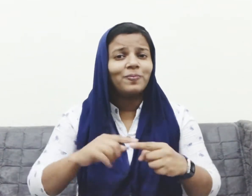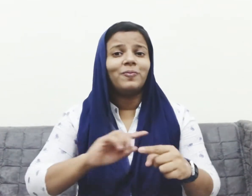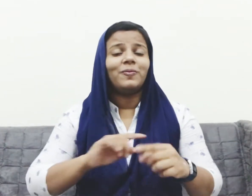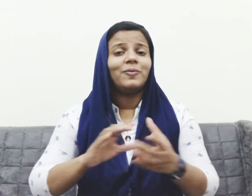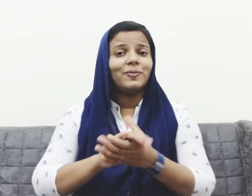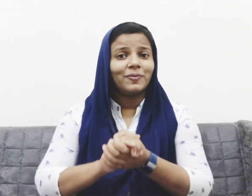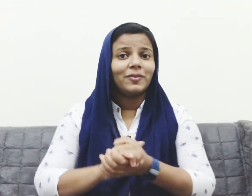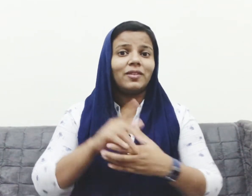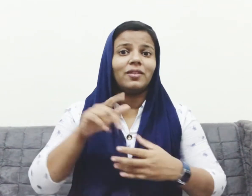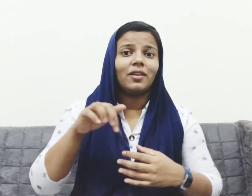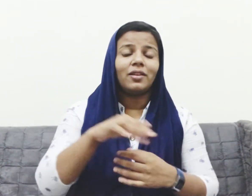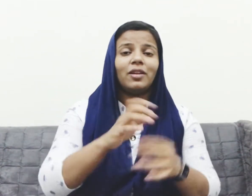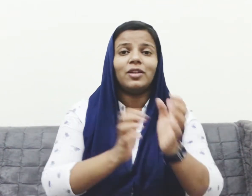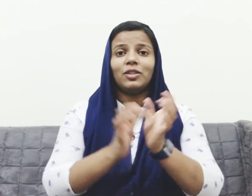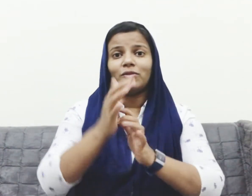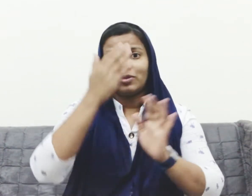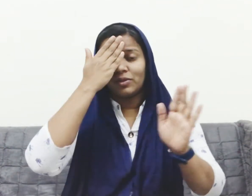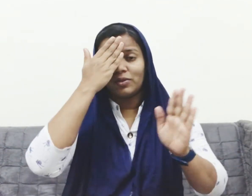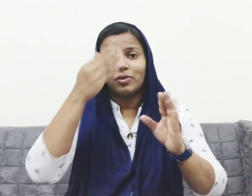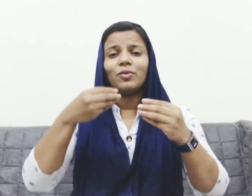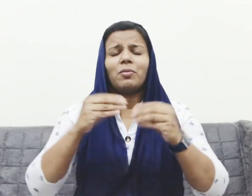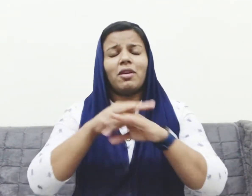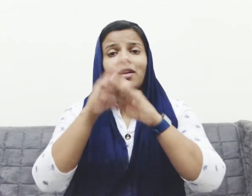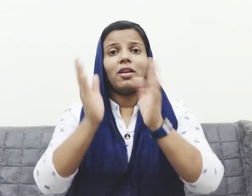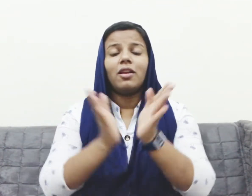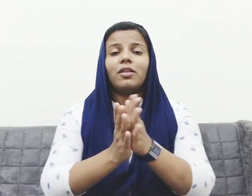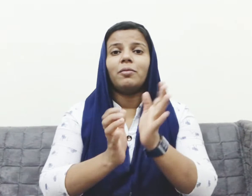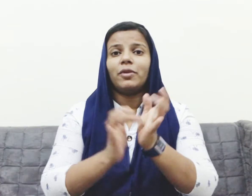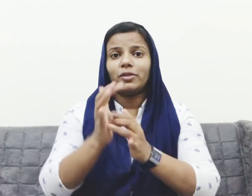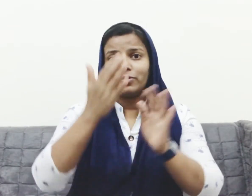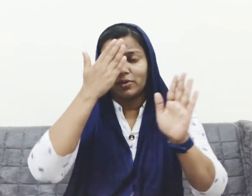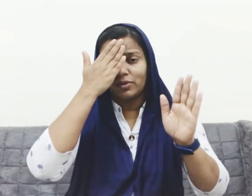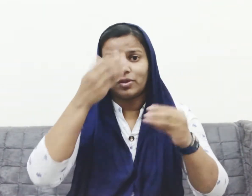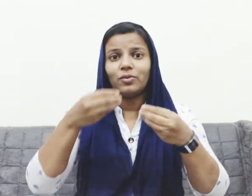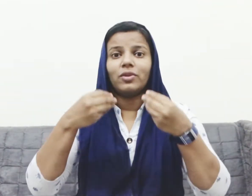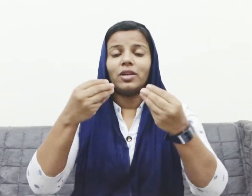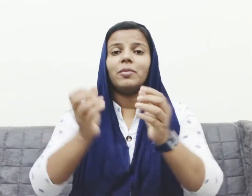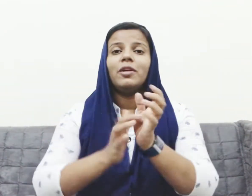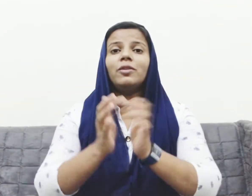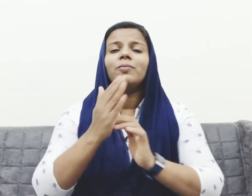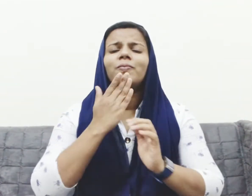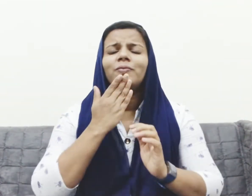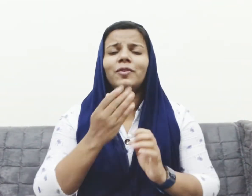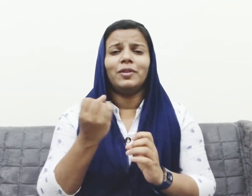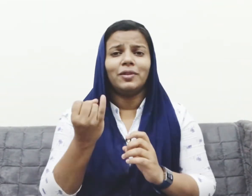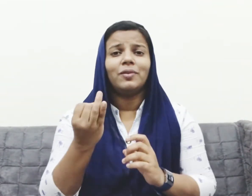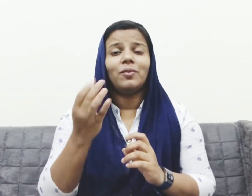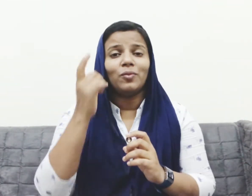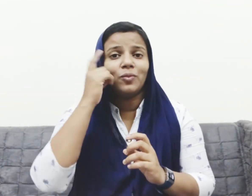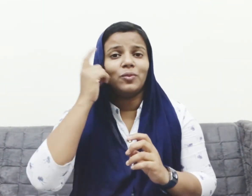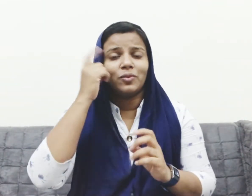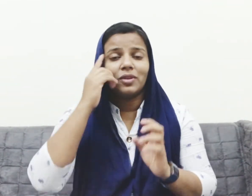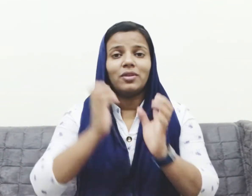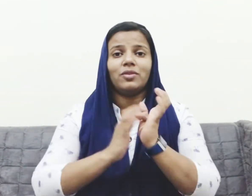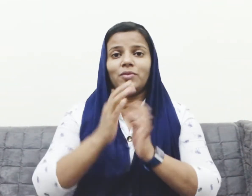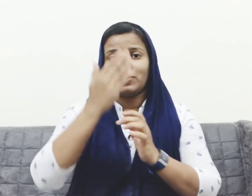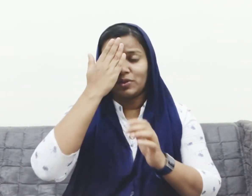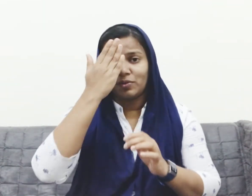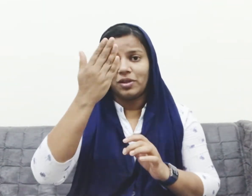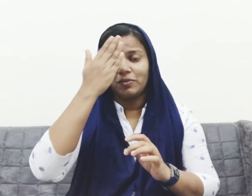നമ്മളെ കൈപിടിച്ച് നടത്തുന്നതിനായിട്ട് നമുക്ക് സ്തോത്രം പറയാം. എല്ലാത്തിനായിട്ട് കർത്താവിന് സ്തോത്രം പറഞ്ഞാണ്ട് നന്ദി കർത്താവ് എണ്ണി എണ്ണി സ്തോത്രം പറയണം. ഓരോ കാര്യങ്ങളും ഓർത്ത്